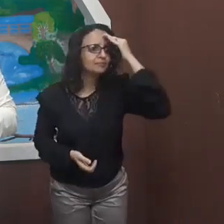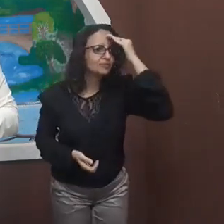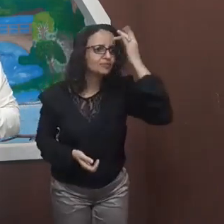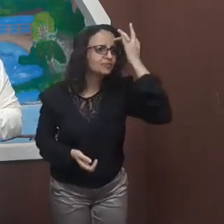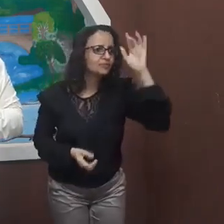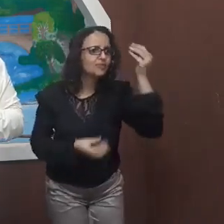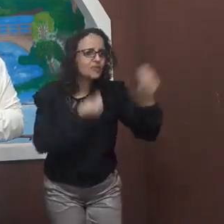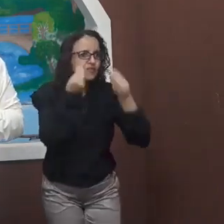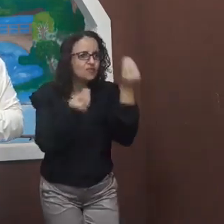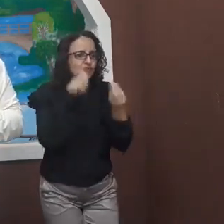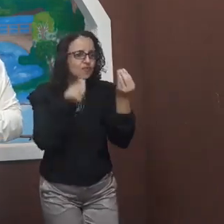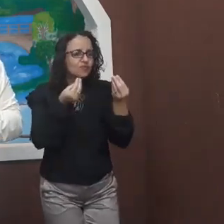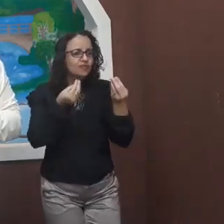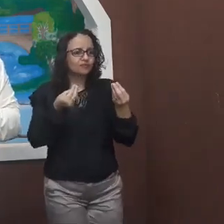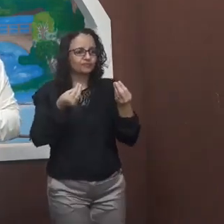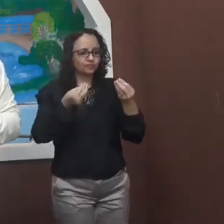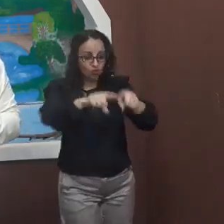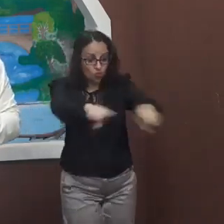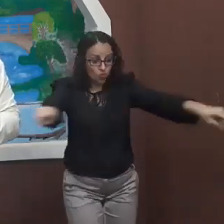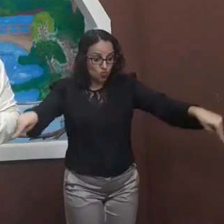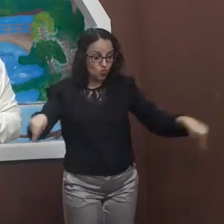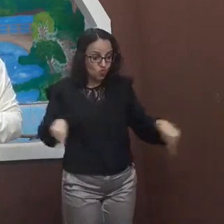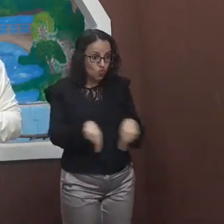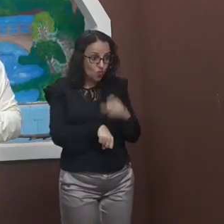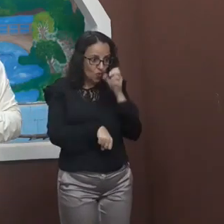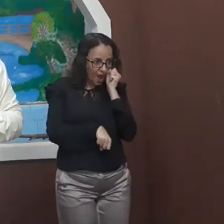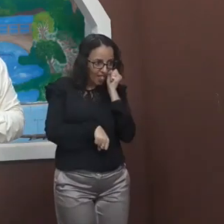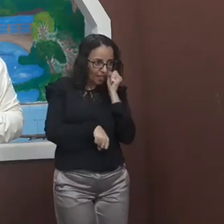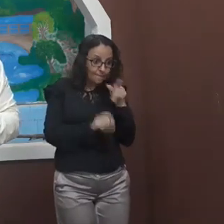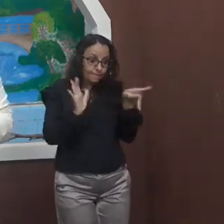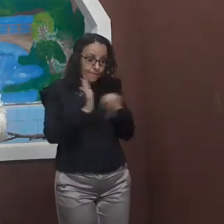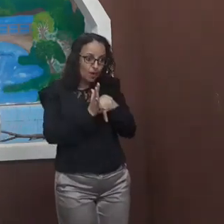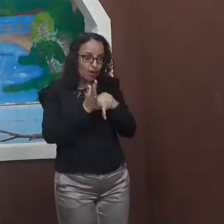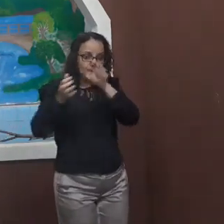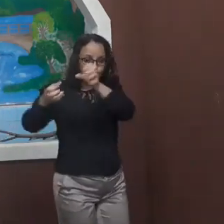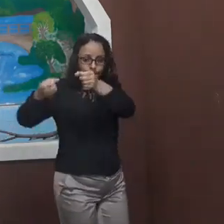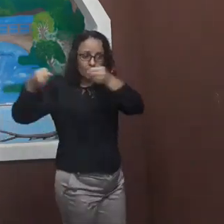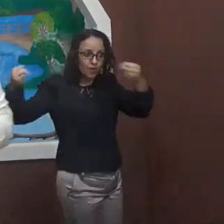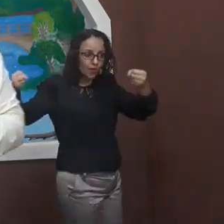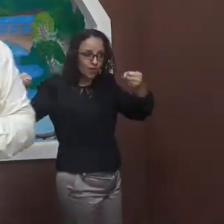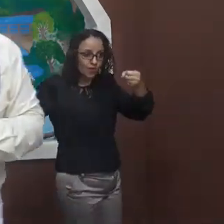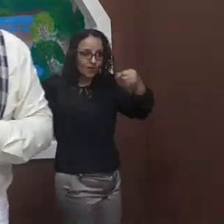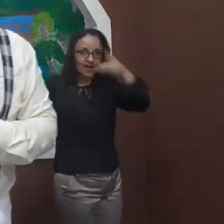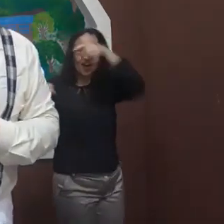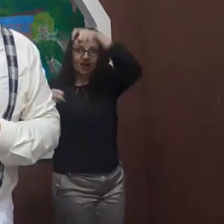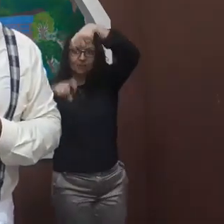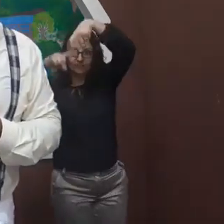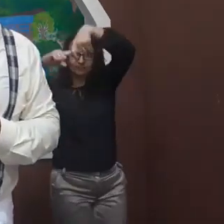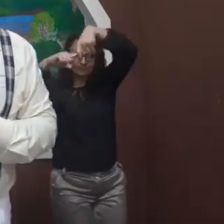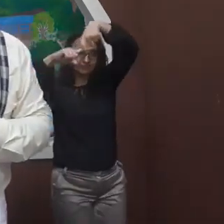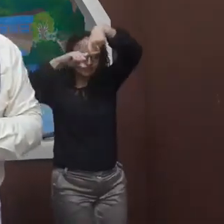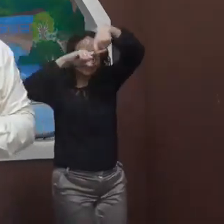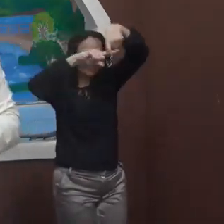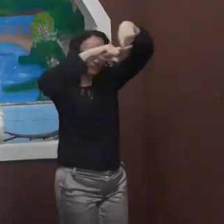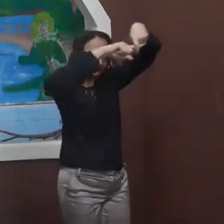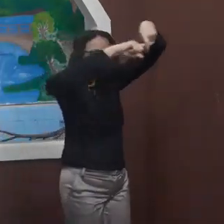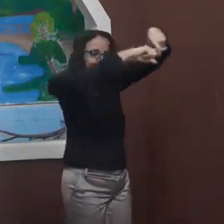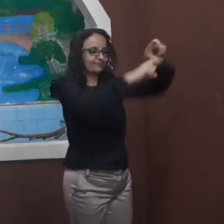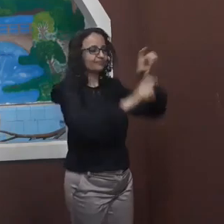É um guarda-roupa que é um quarto. O bicho é tão grande, a irmã aqui acabou de explicar para mim. Entendeu? Não basta um